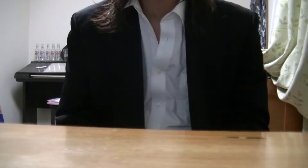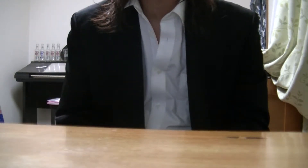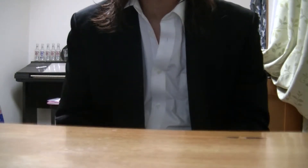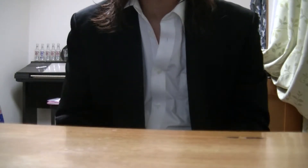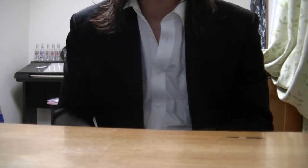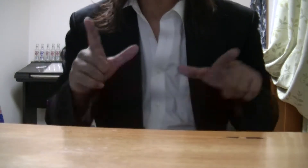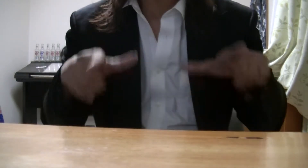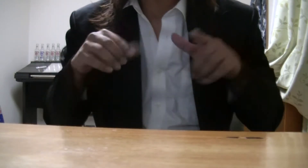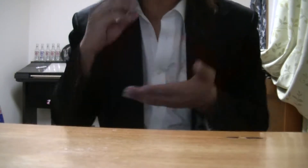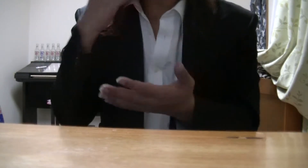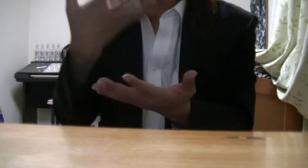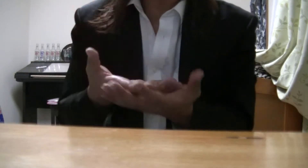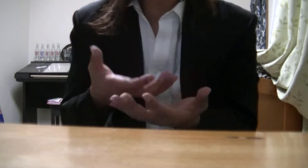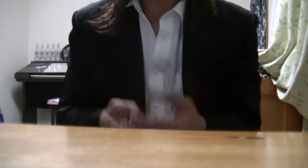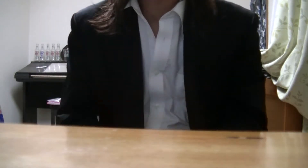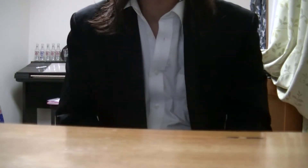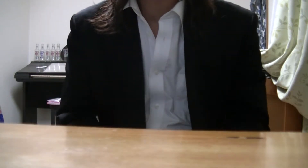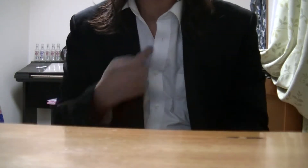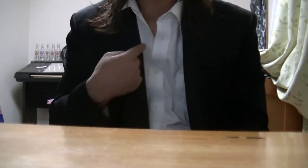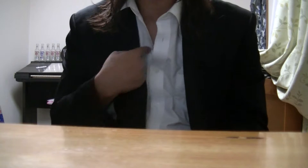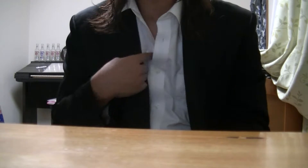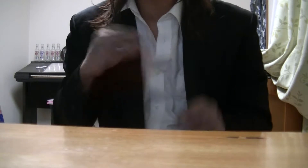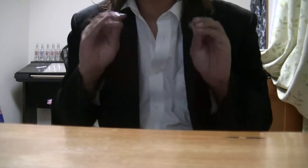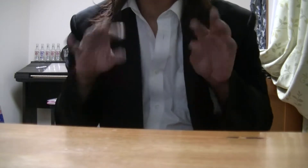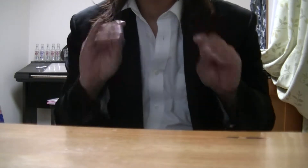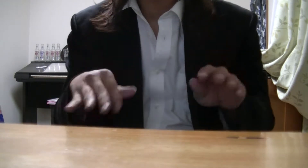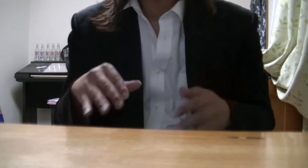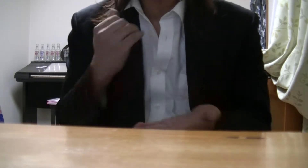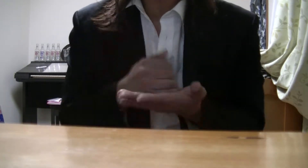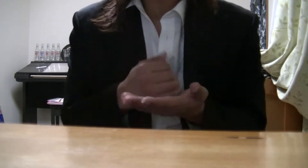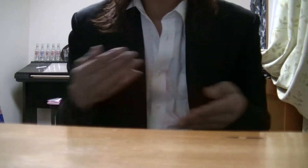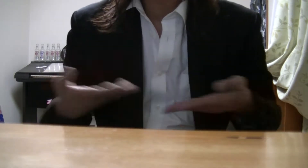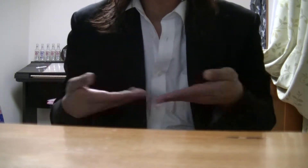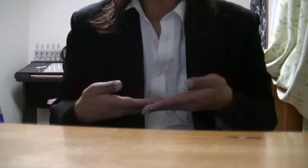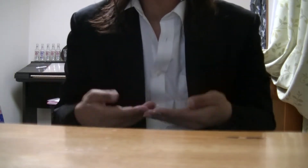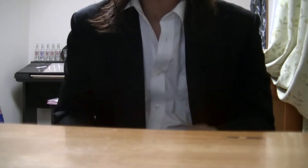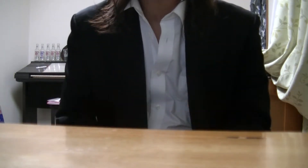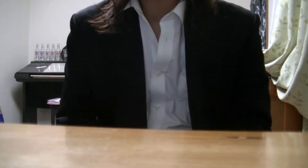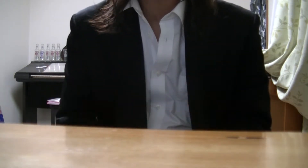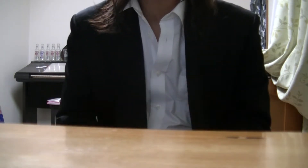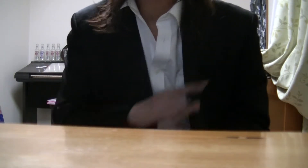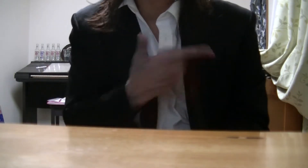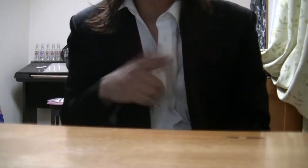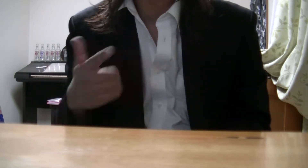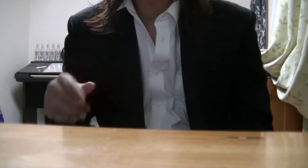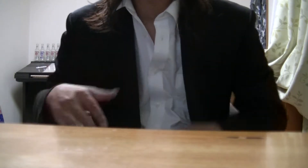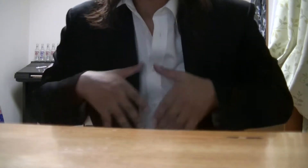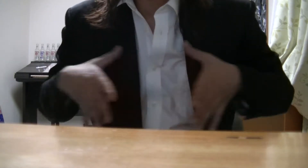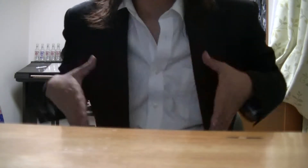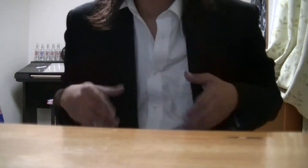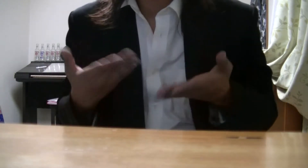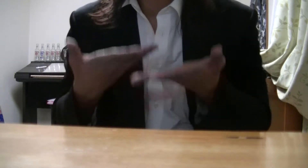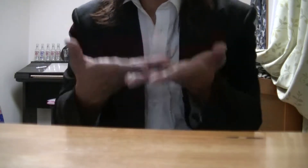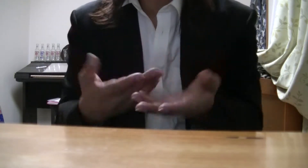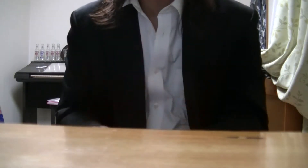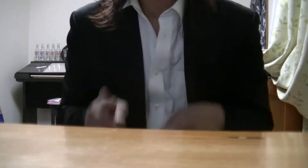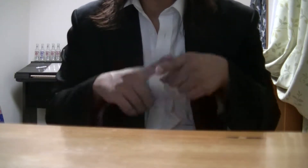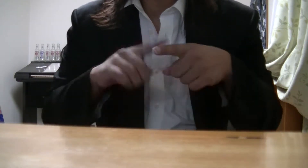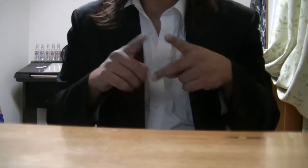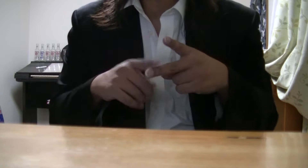たね。僕は講演家なので、人にどれだけ勇気を与えるか、そして自分の価